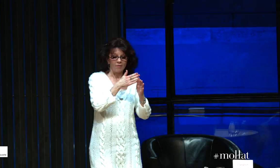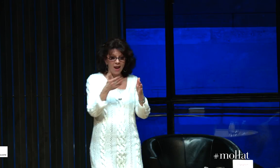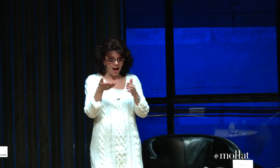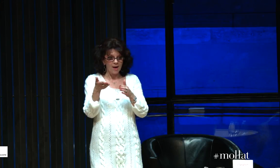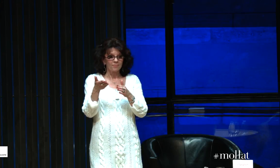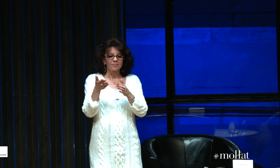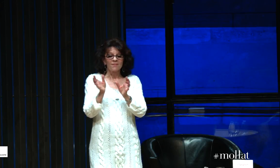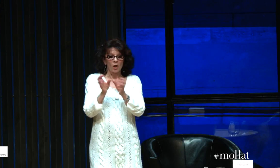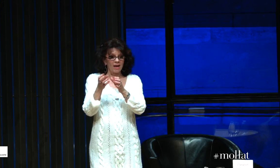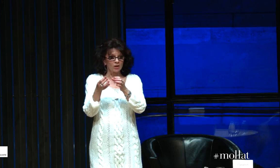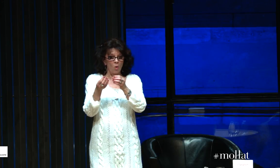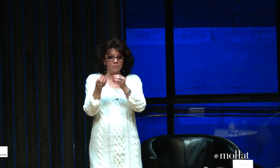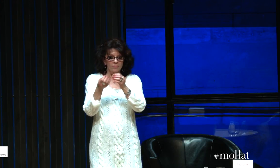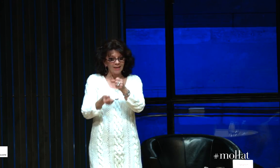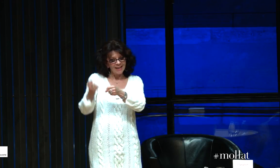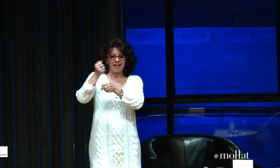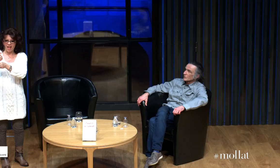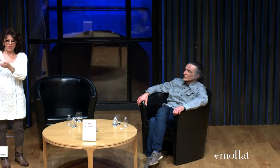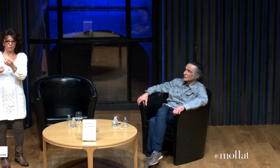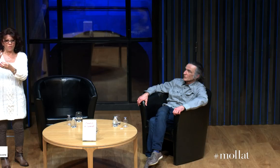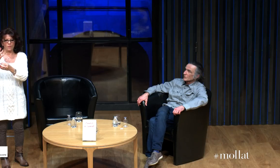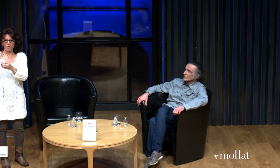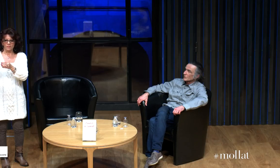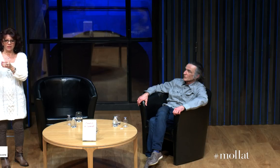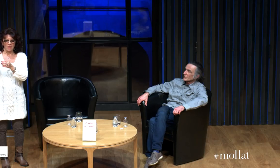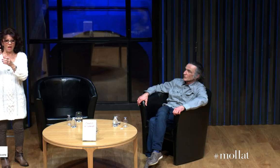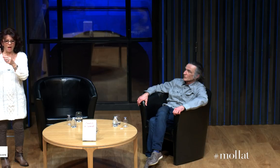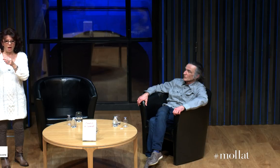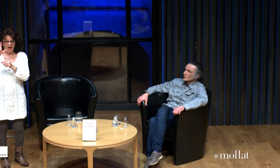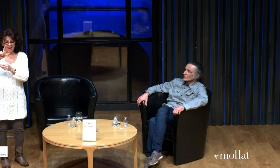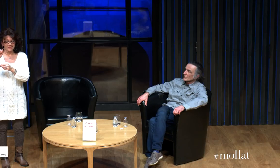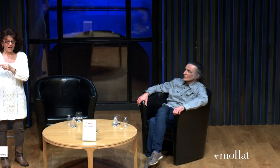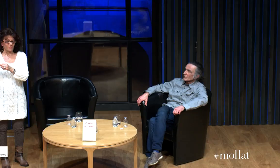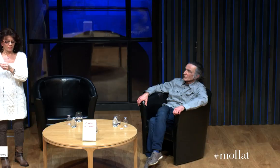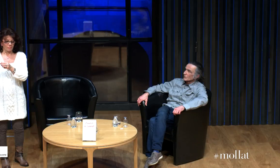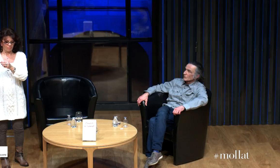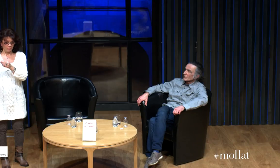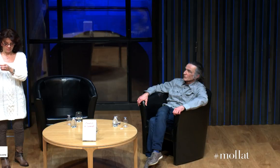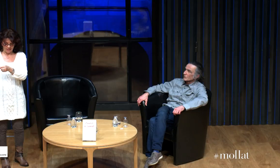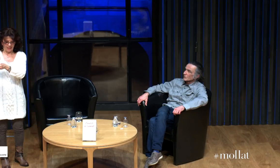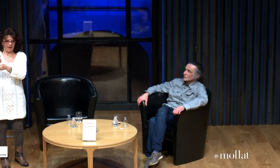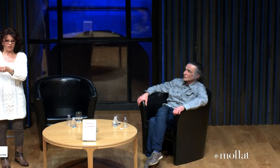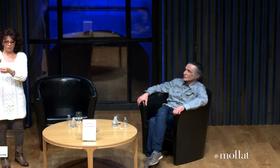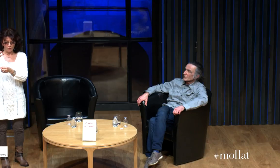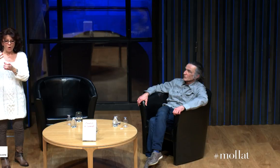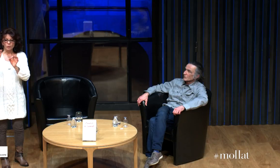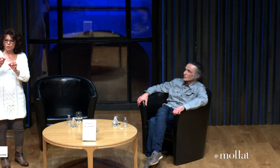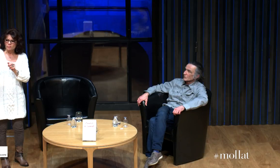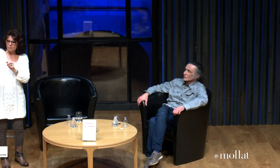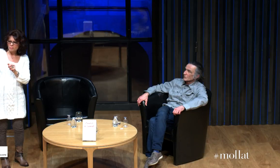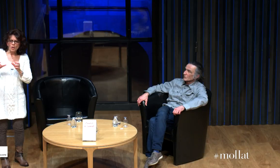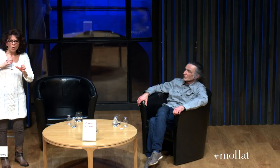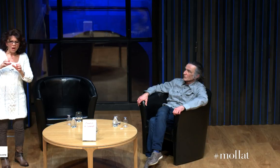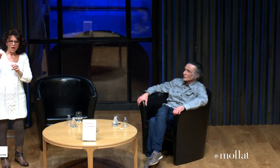l'espagnol, tout un tas de langues. Et une formation veut être créée, c'était tout nouveau, pour prendre des cours de langue des